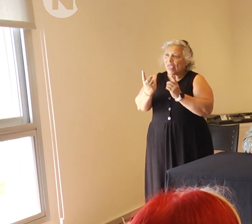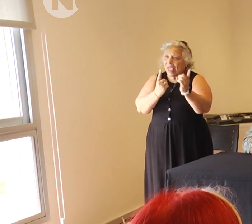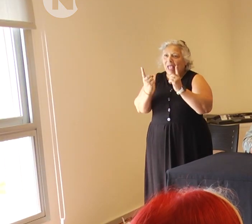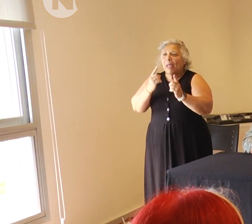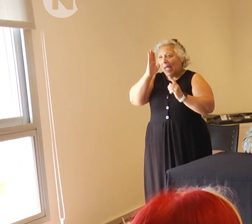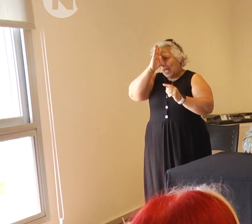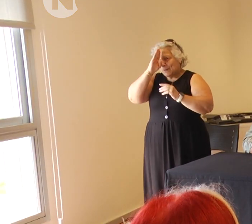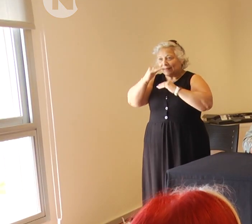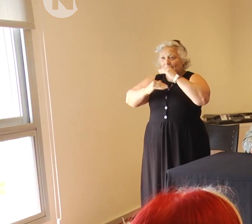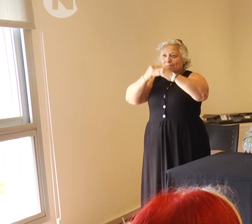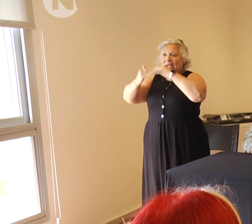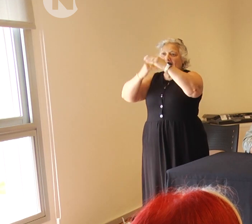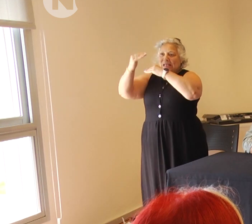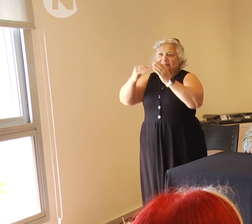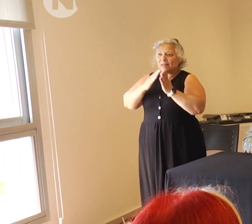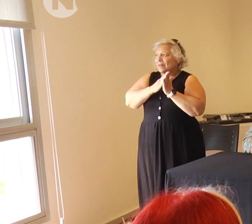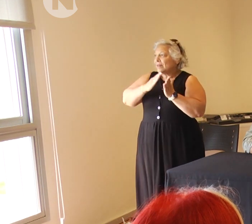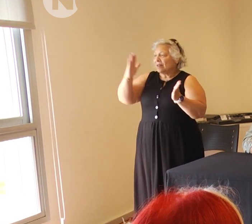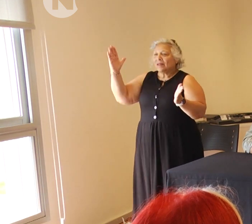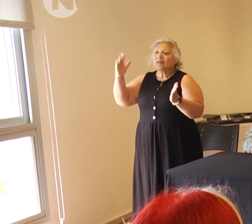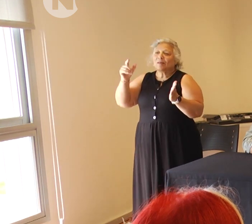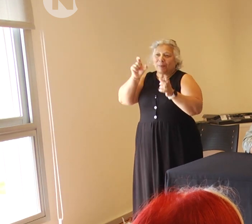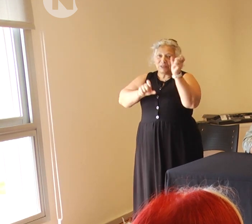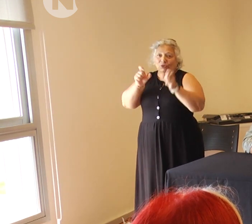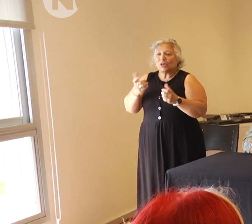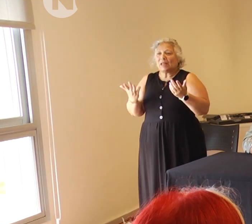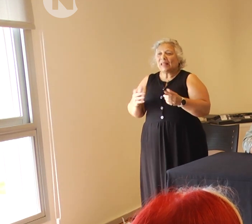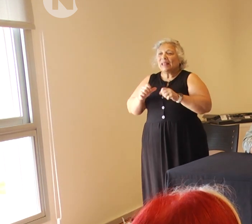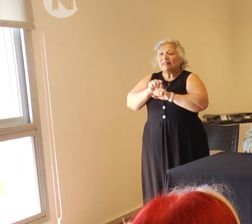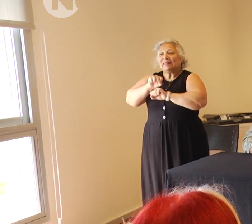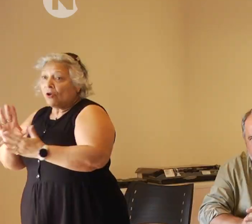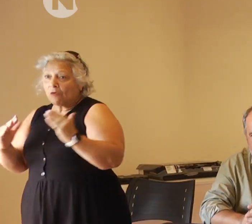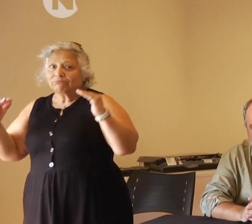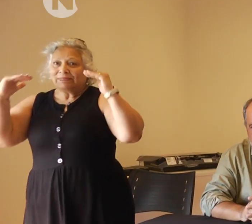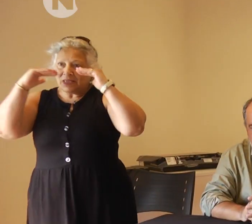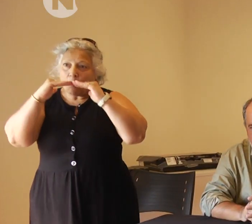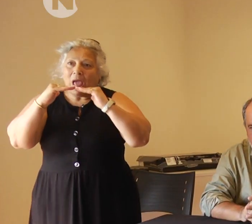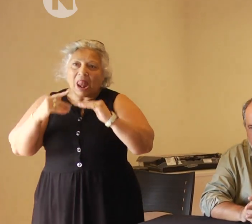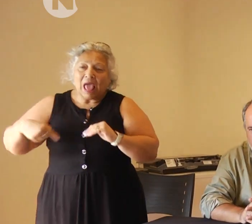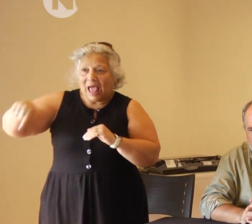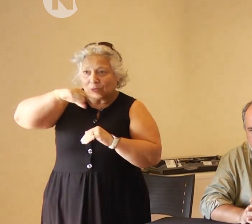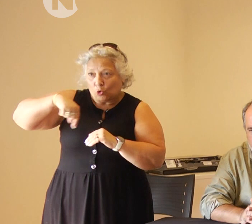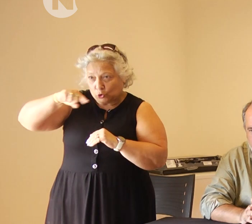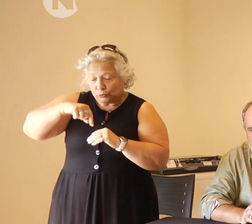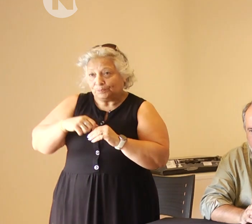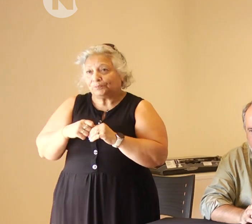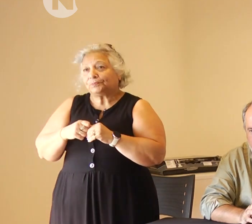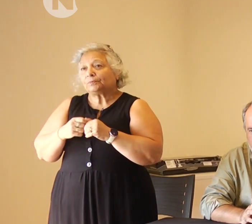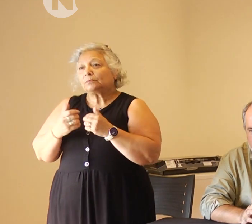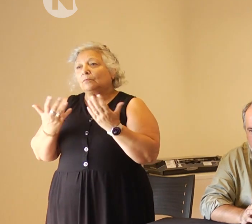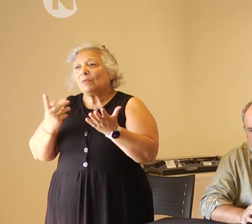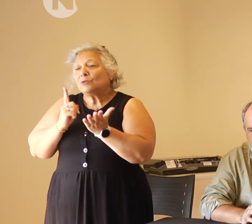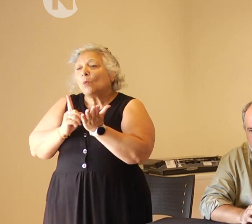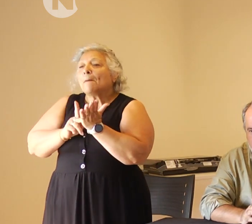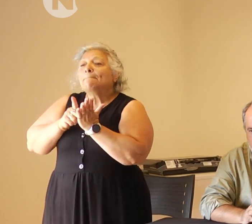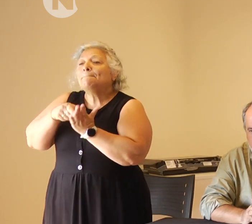posiblemente sean 15 graduados con el que vamos a habilitar el segundo año y la idea es empezar a hacer esa secuencia, un tercero, un cuarto y un